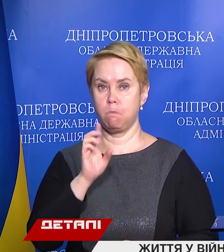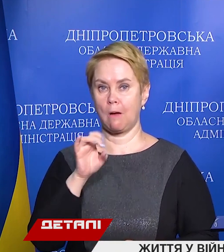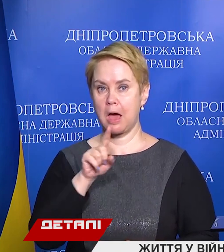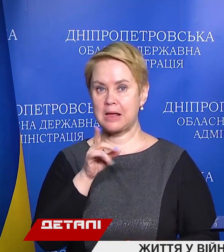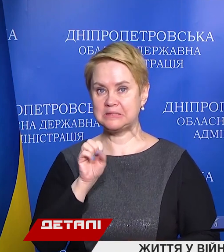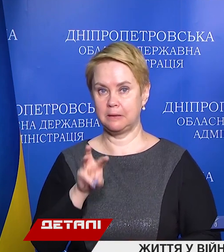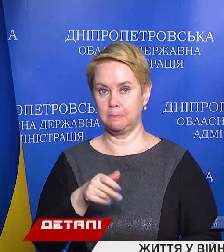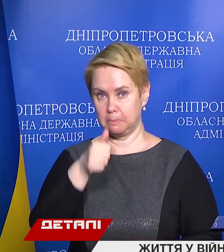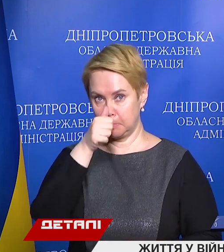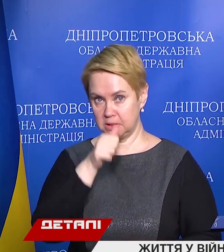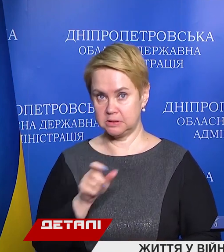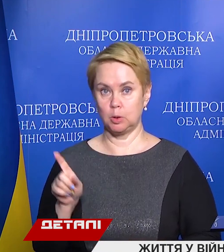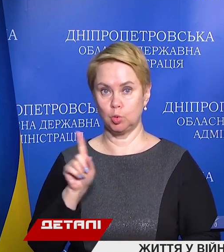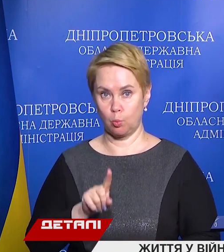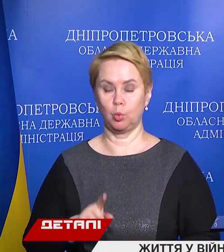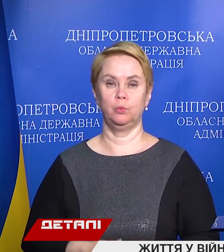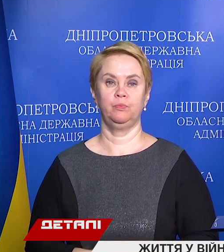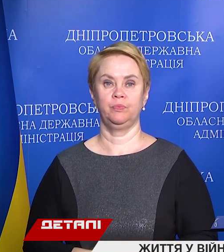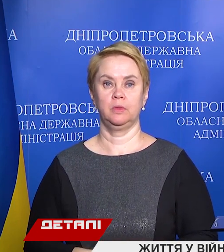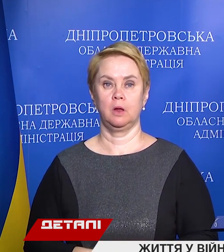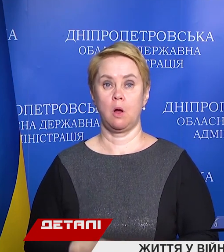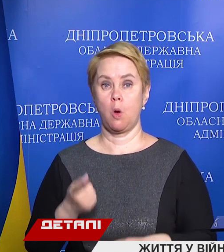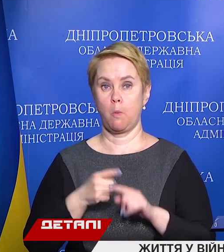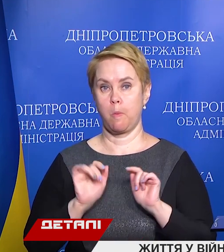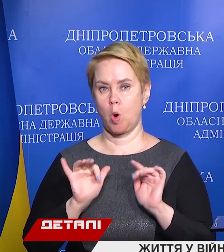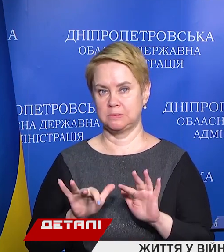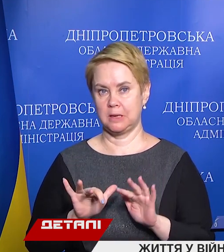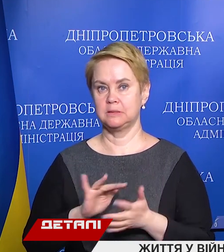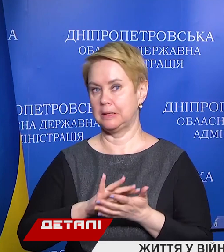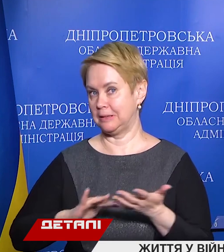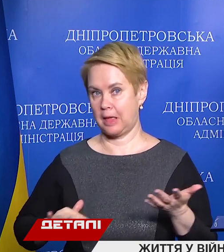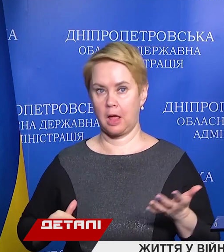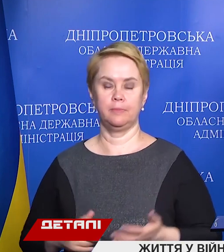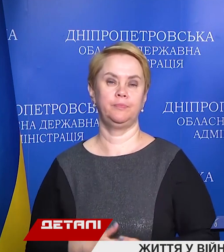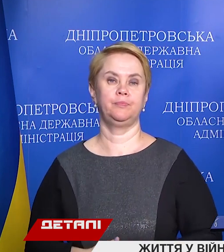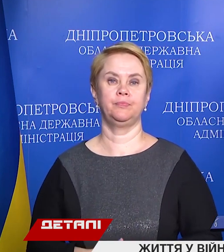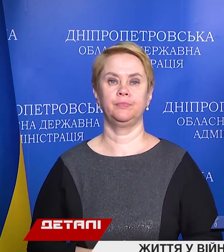березнем місяцем. Тому процес йде,